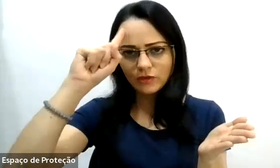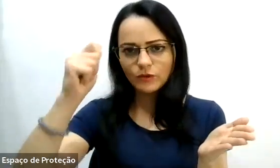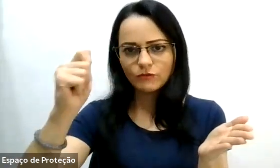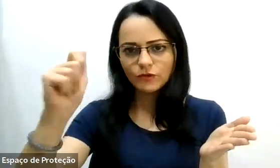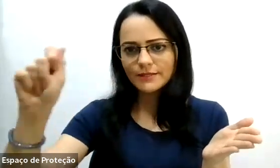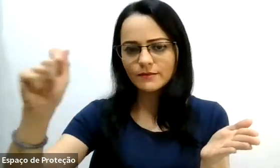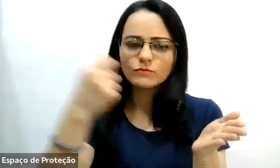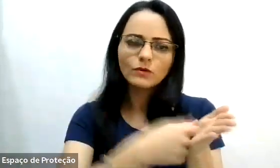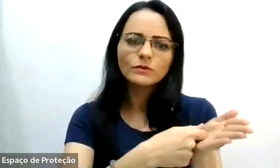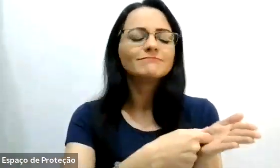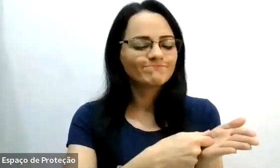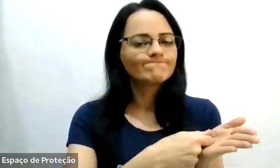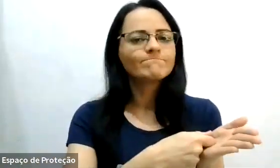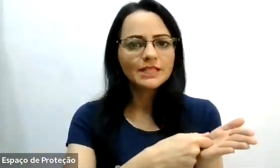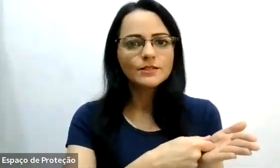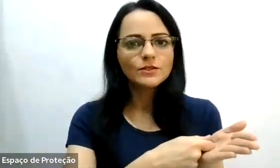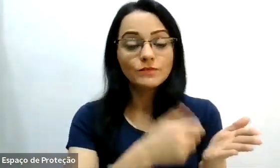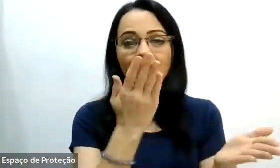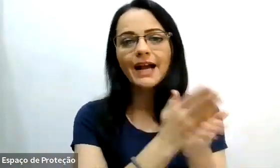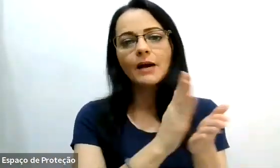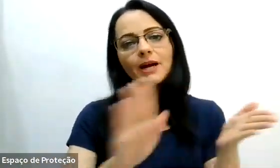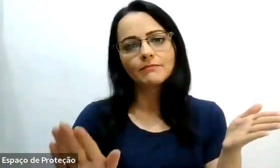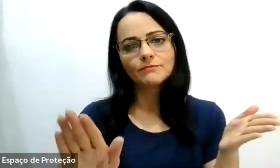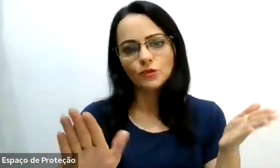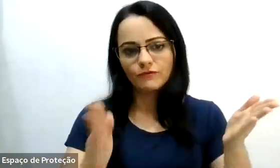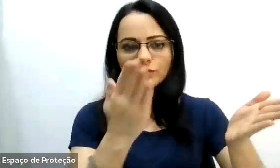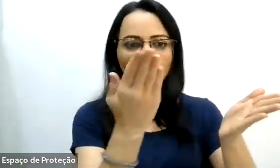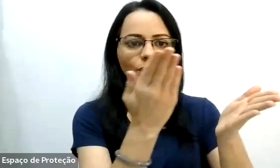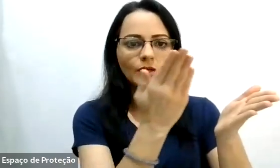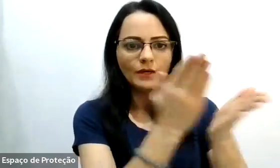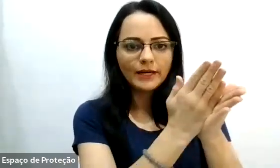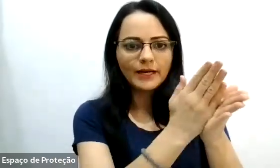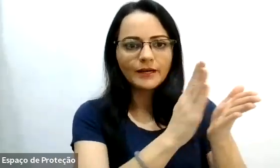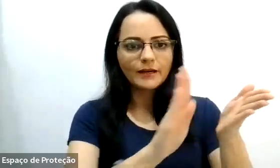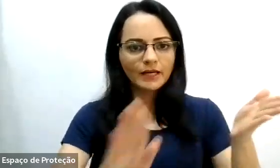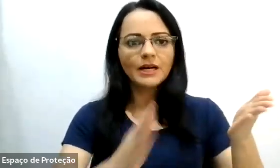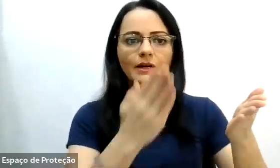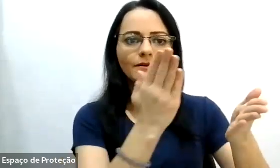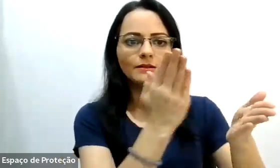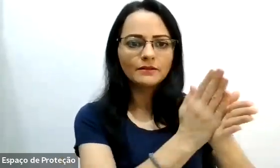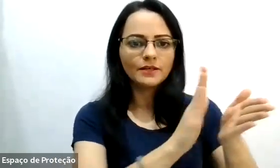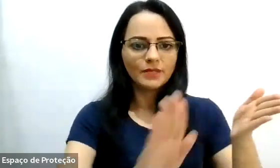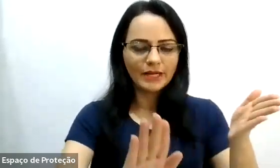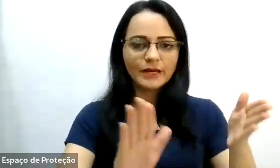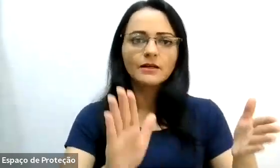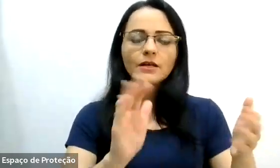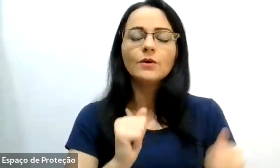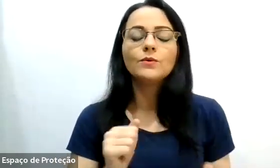a configuração de mão, decidir, acabar o noivado. Acabar, terminar